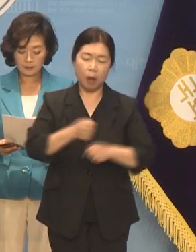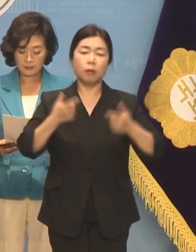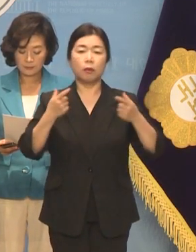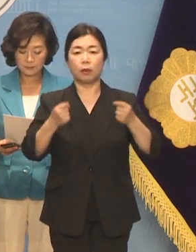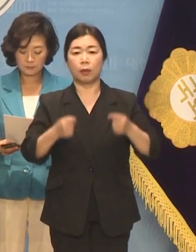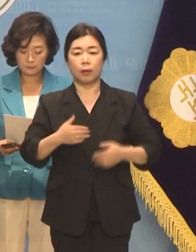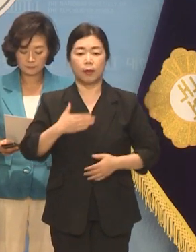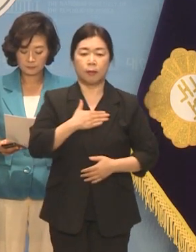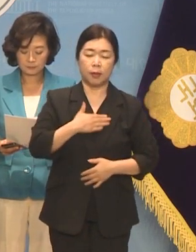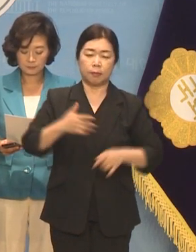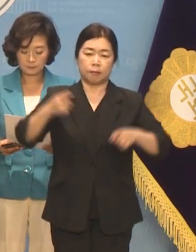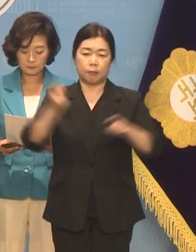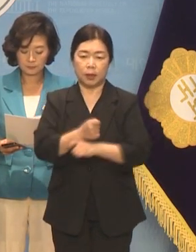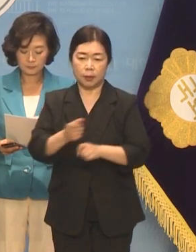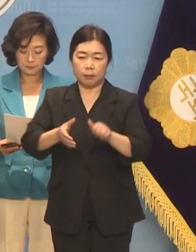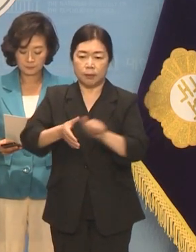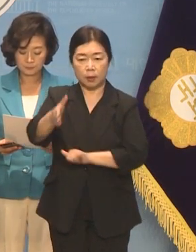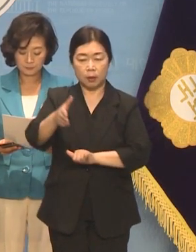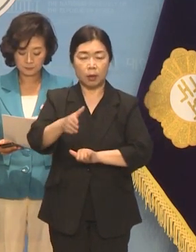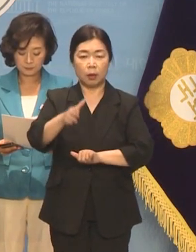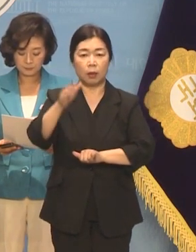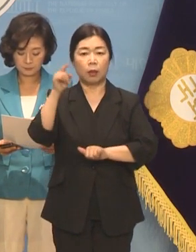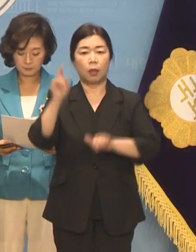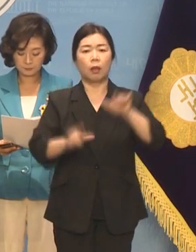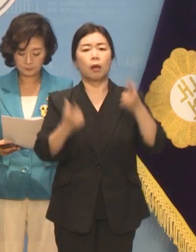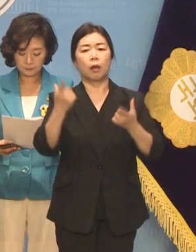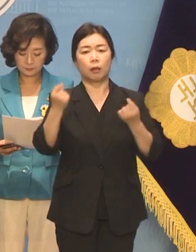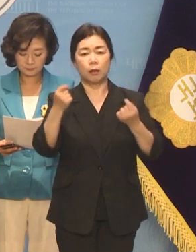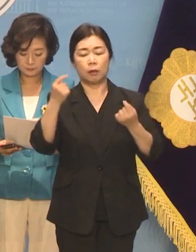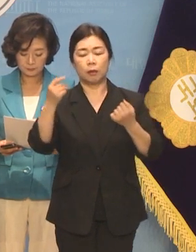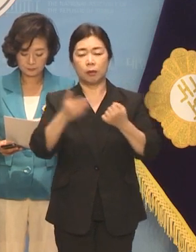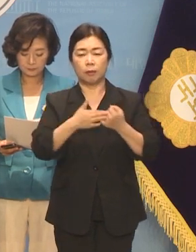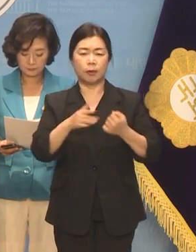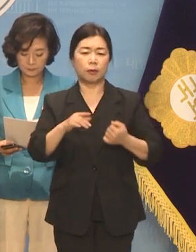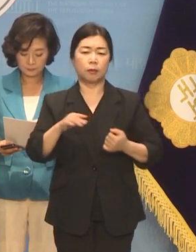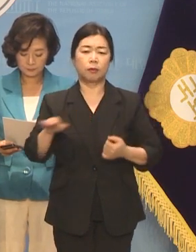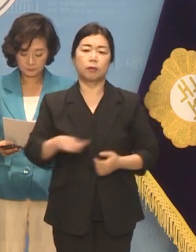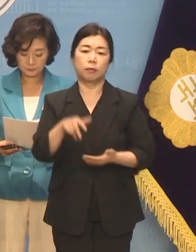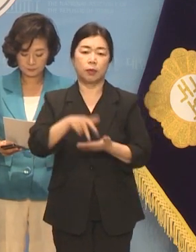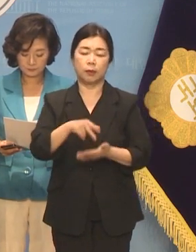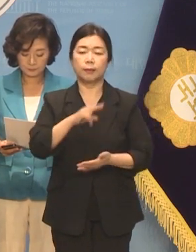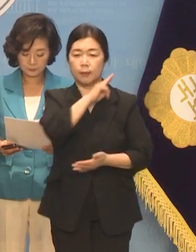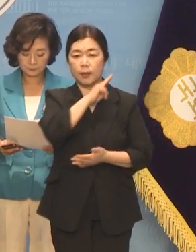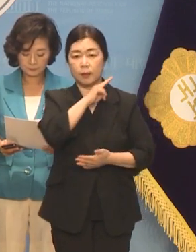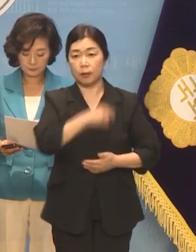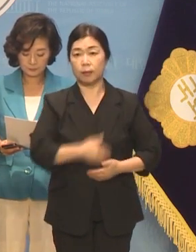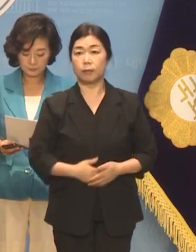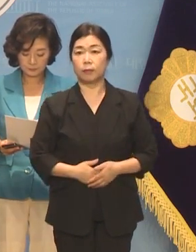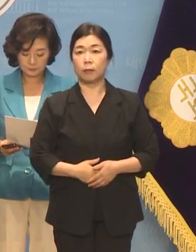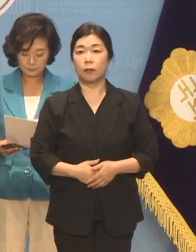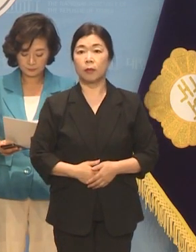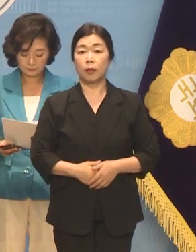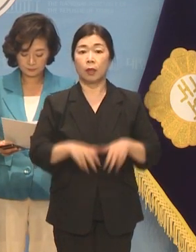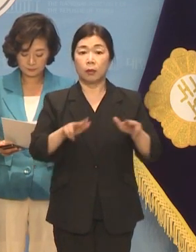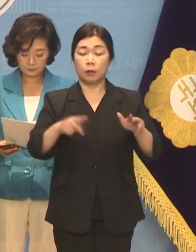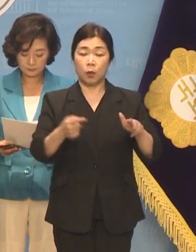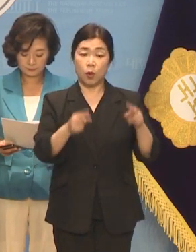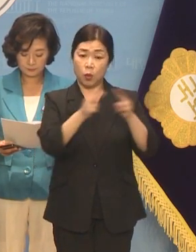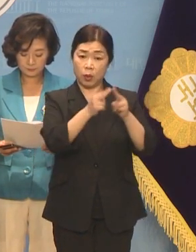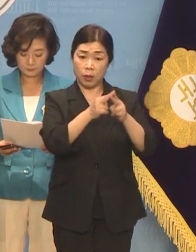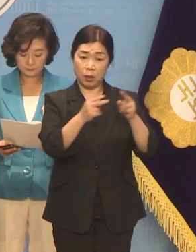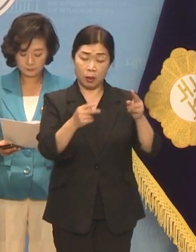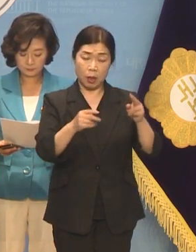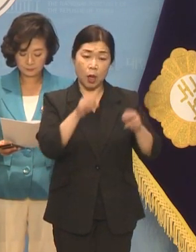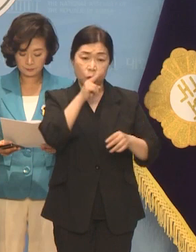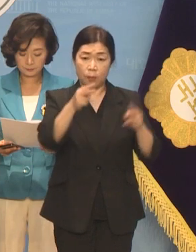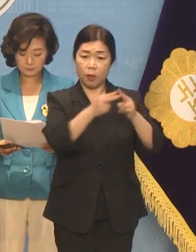감정적 정치 보복 조치가 아닌가 의심하지 않을 수 없다. 이제라도 용인 반도체 클러스터 조성